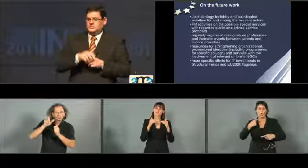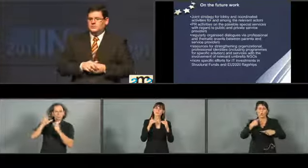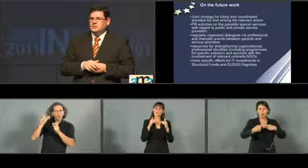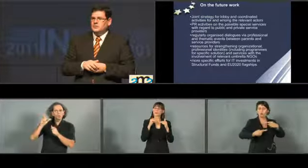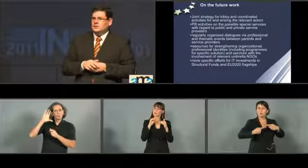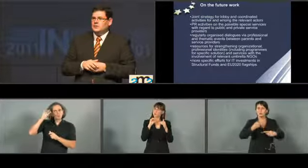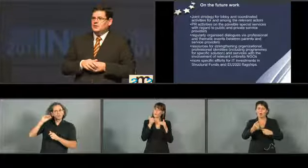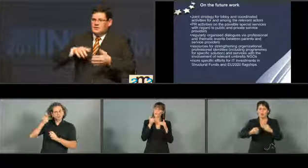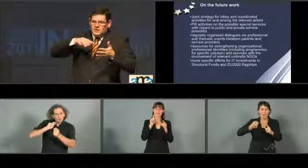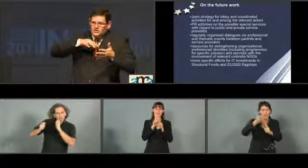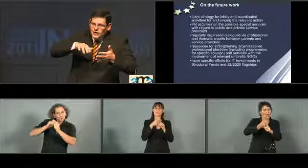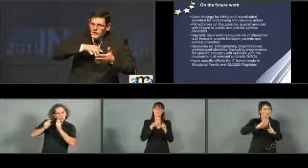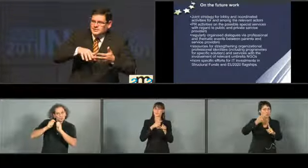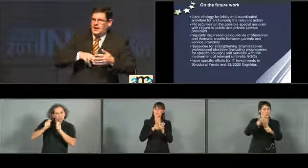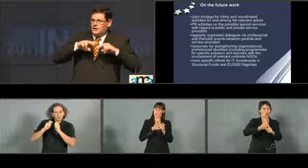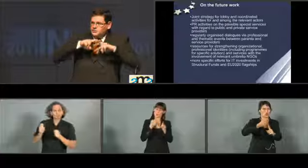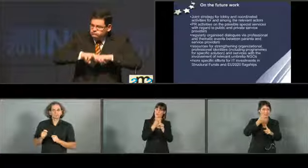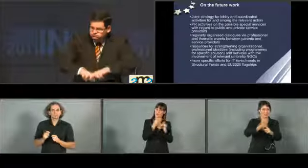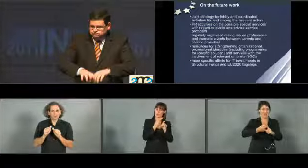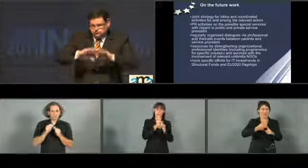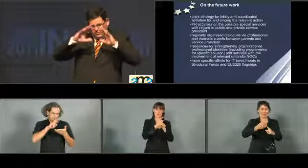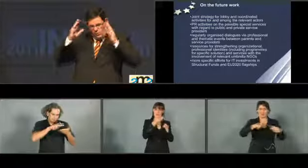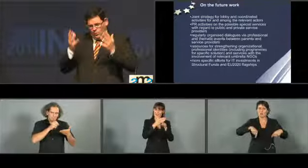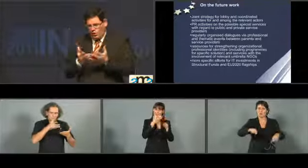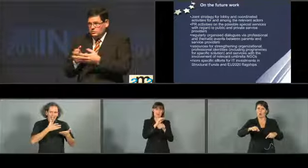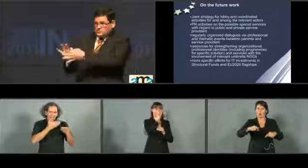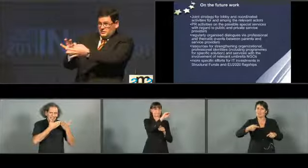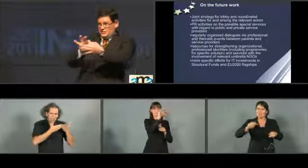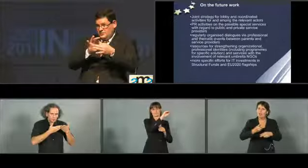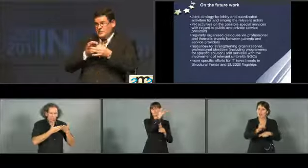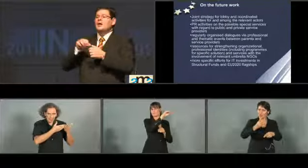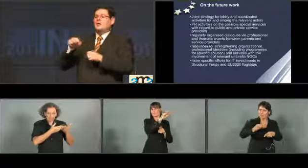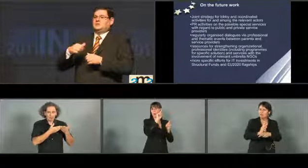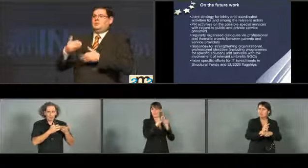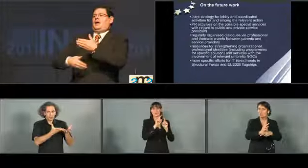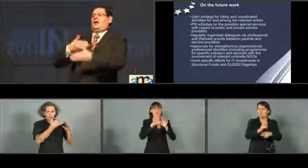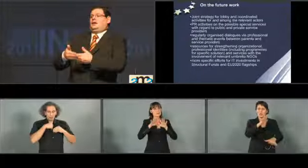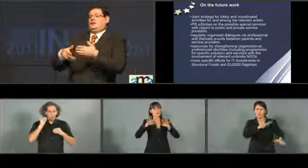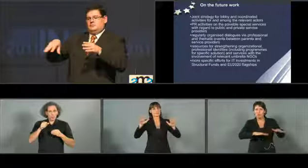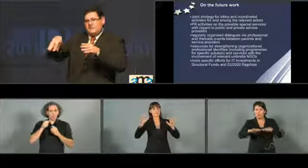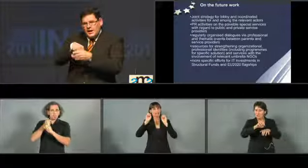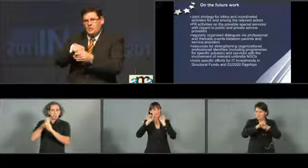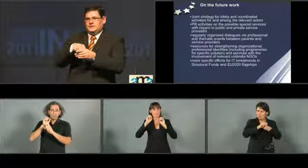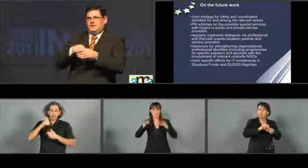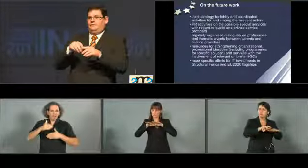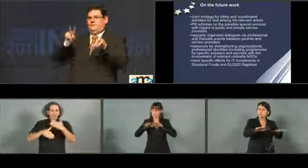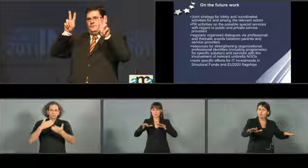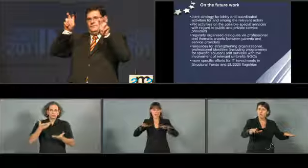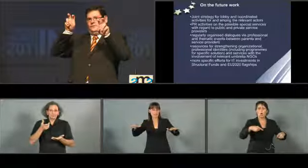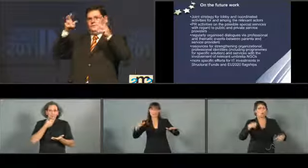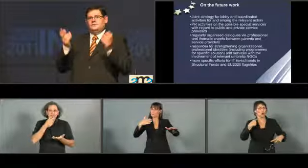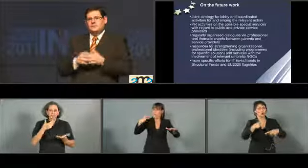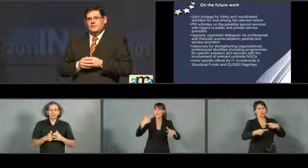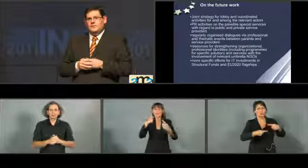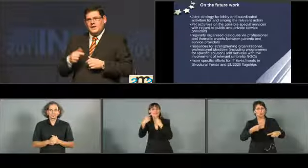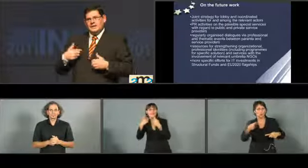Il faut que l'information soit diffusée, il faut que les discussions continuent au sein du Parlement, il faut étudier toutes les propositions, et